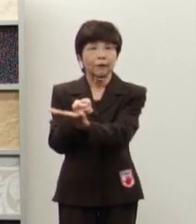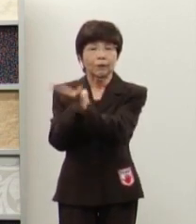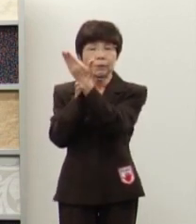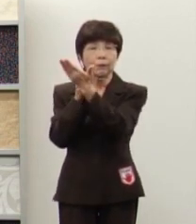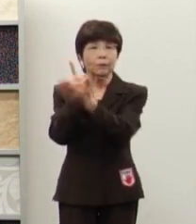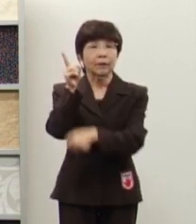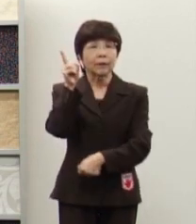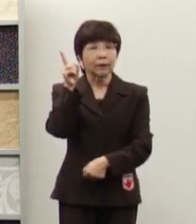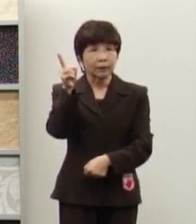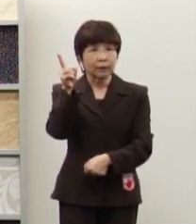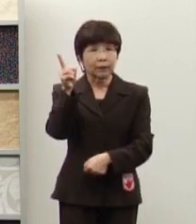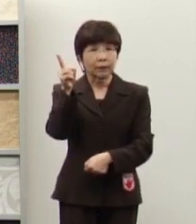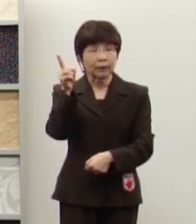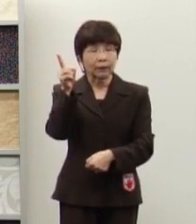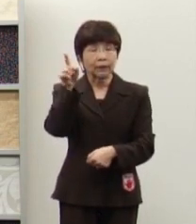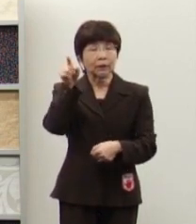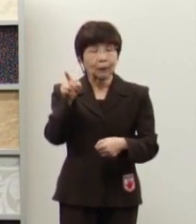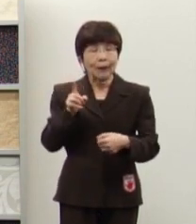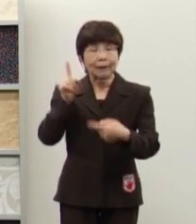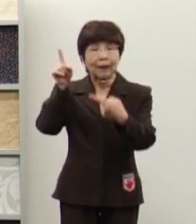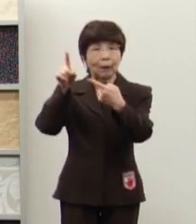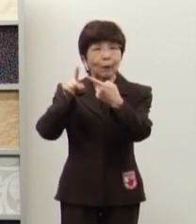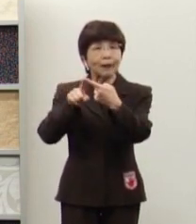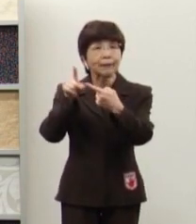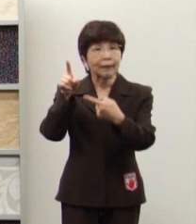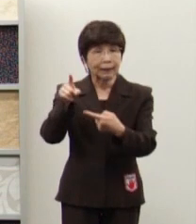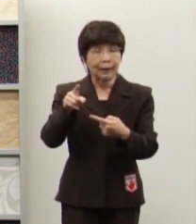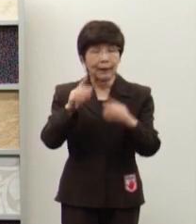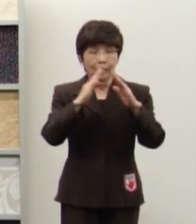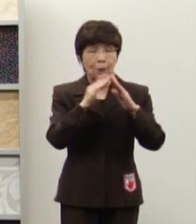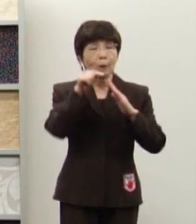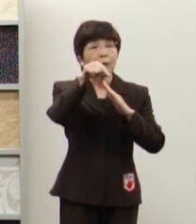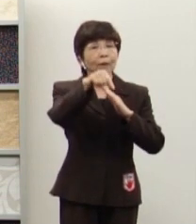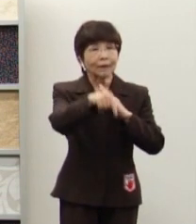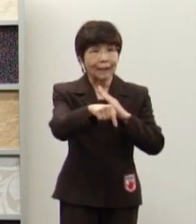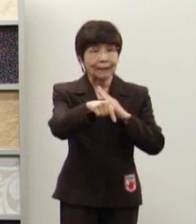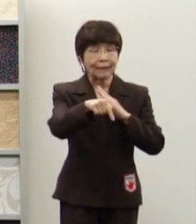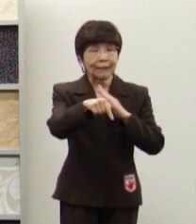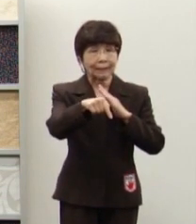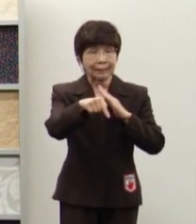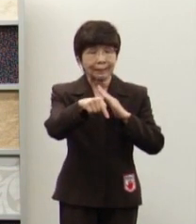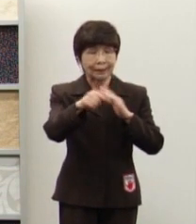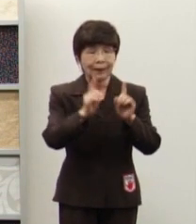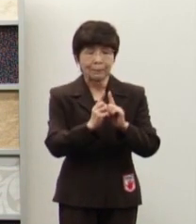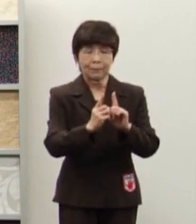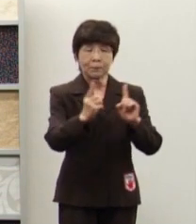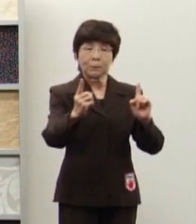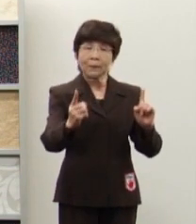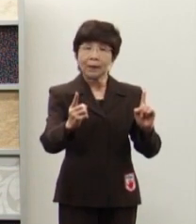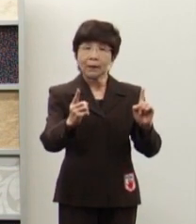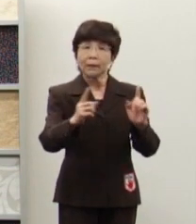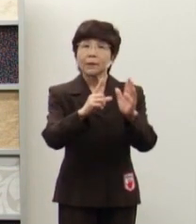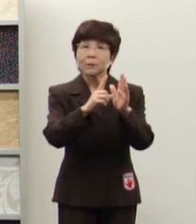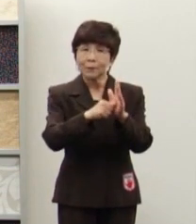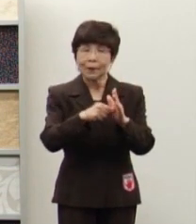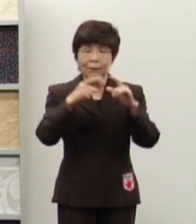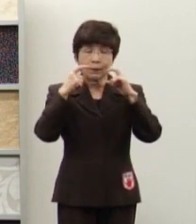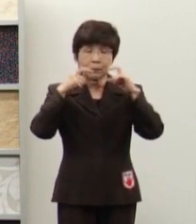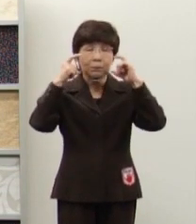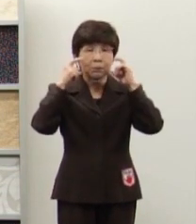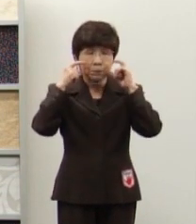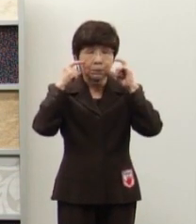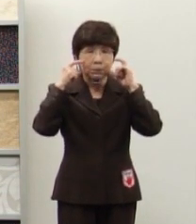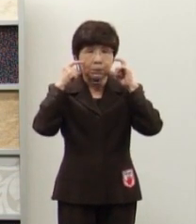方針を明示したことを踏まえまして、屋外で身体的距離を確保できる場合には着用の必